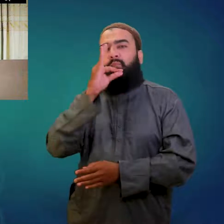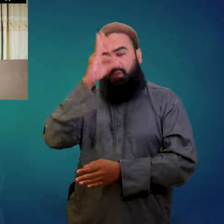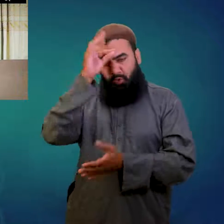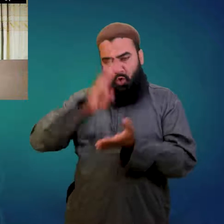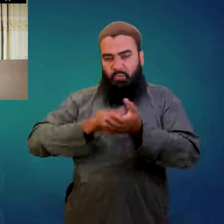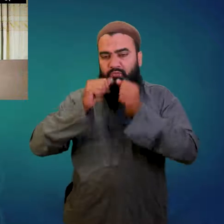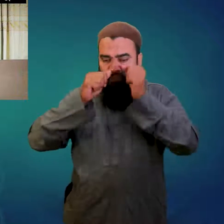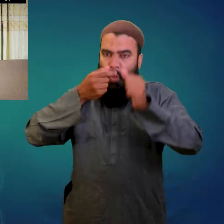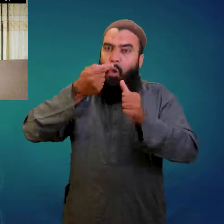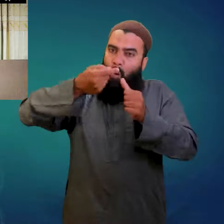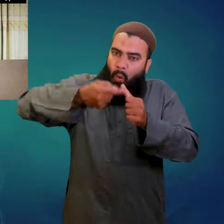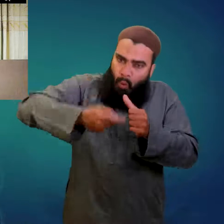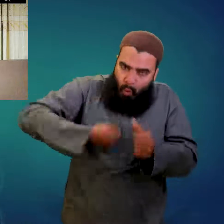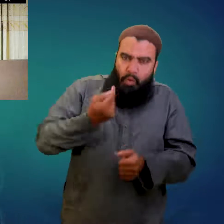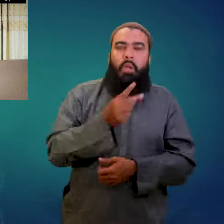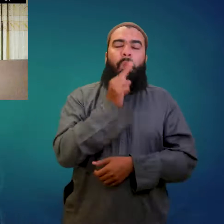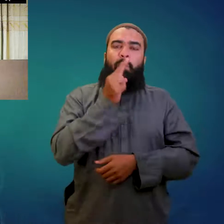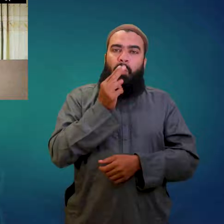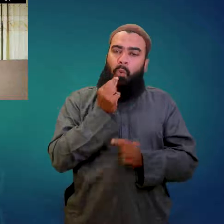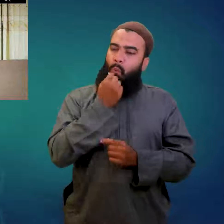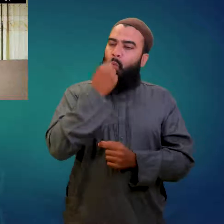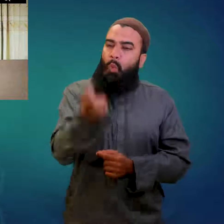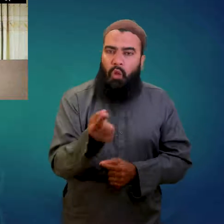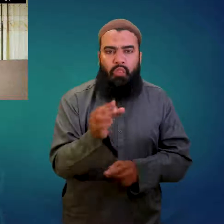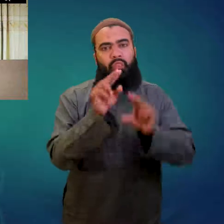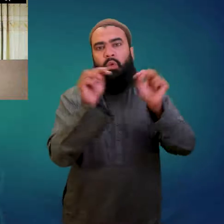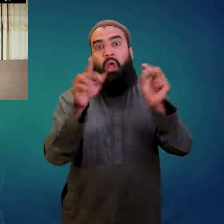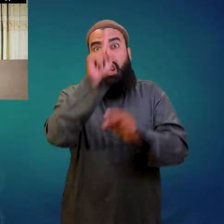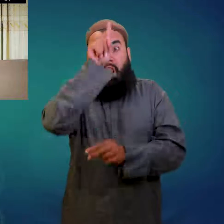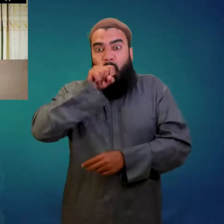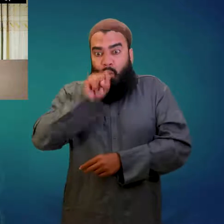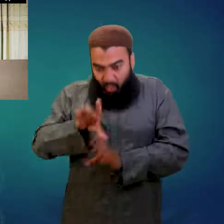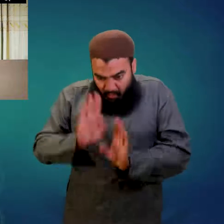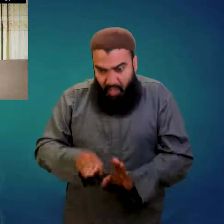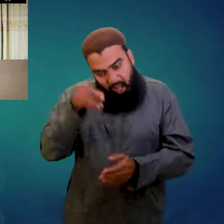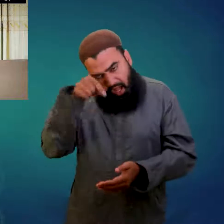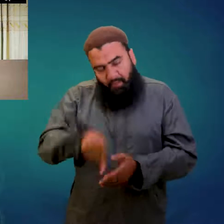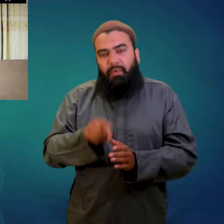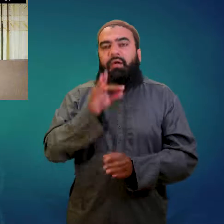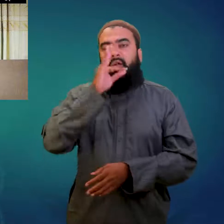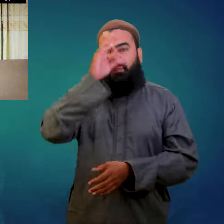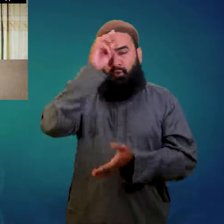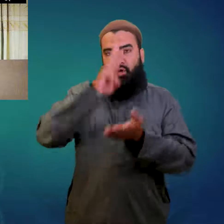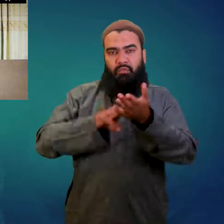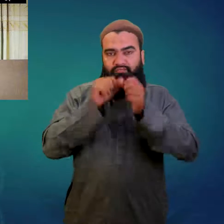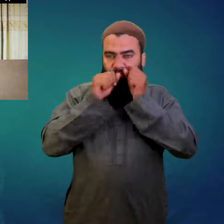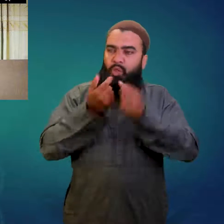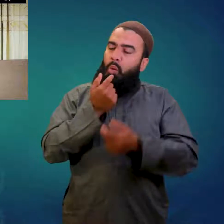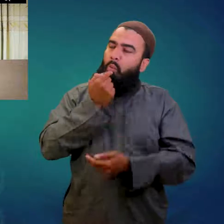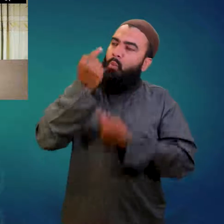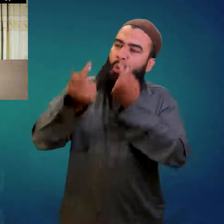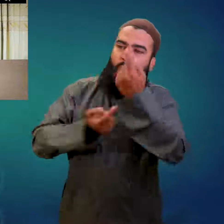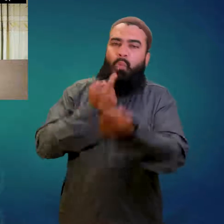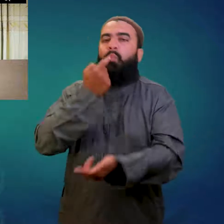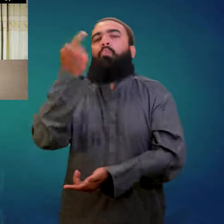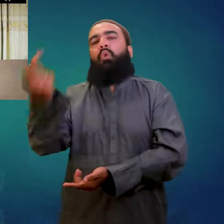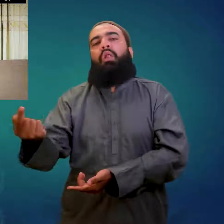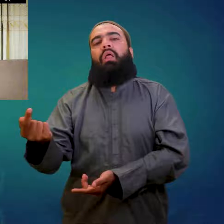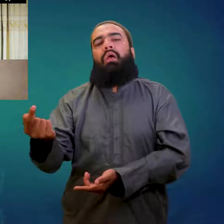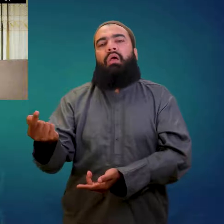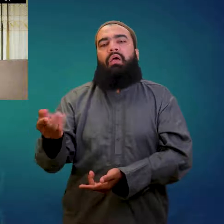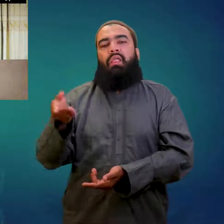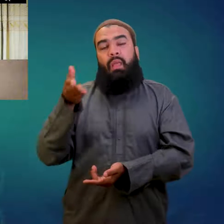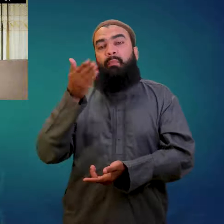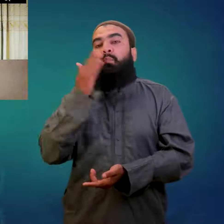علیہ وسلم اپنی طرف سے کوئی بات نہیں کہتے، ان اتبع الا ما یوحیٰ، بلکہ وہ اس چیز